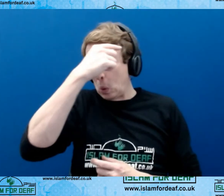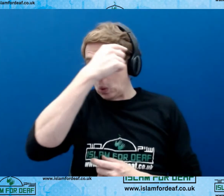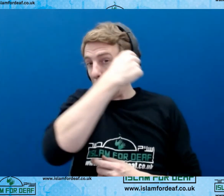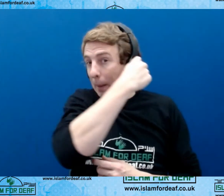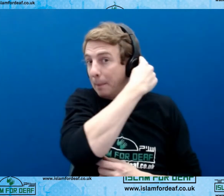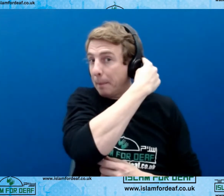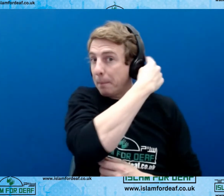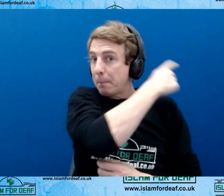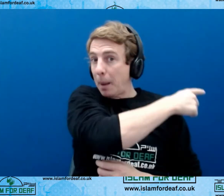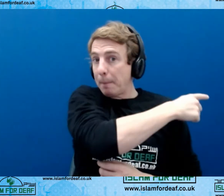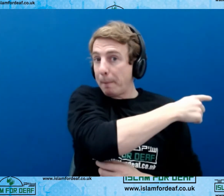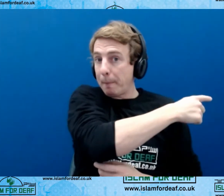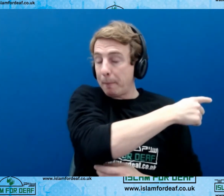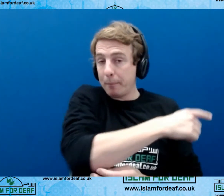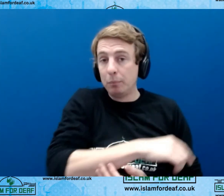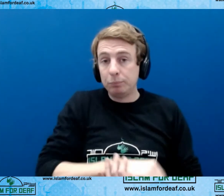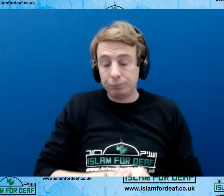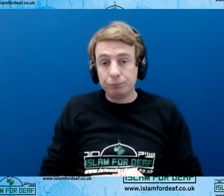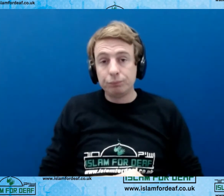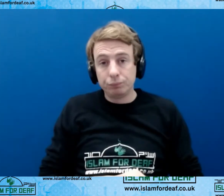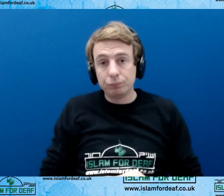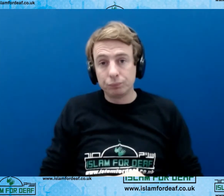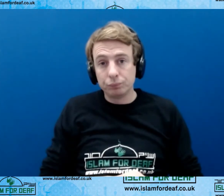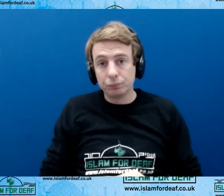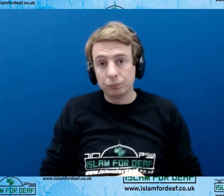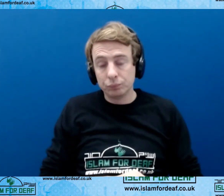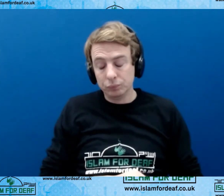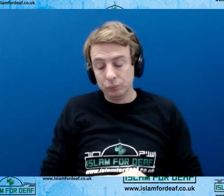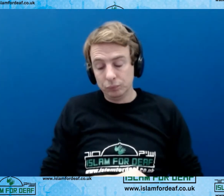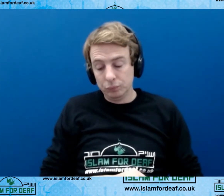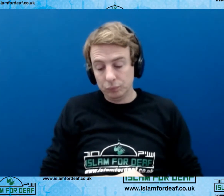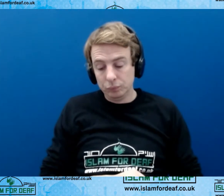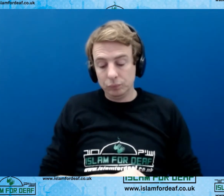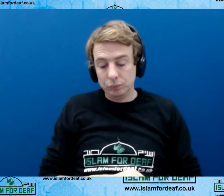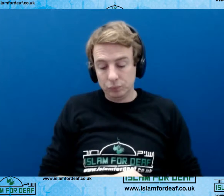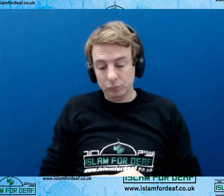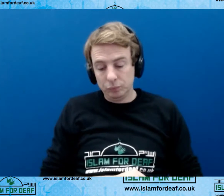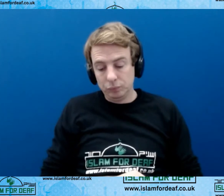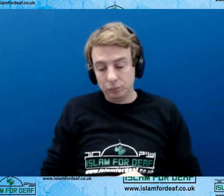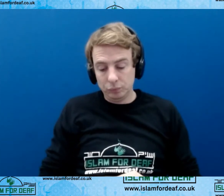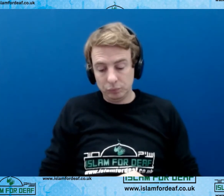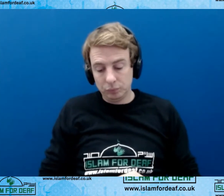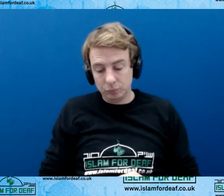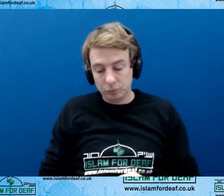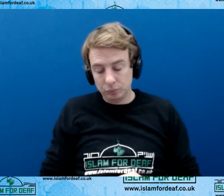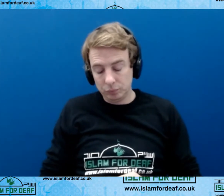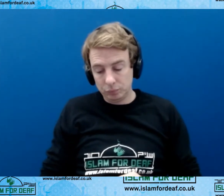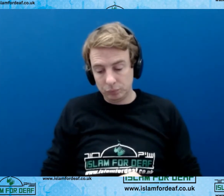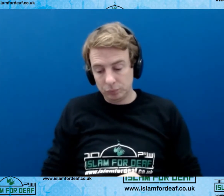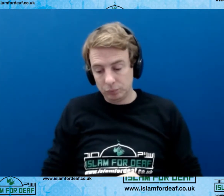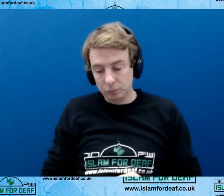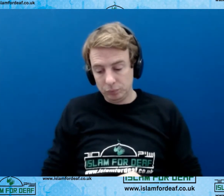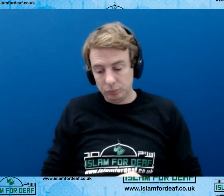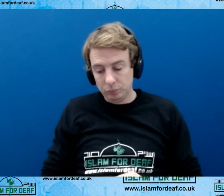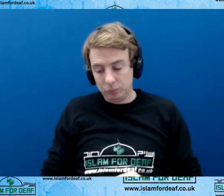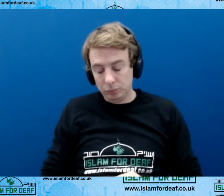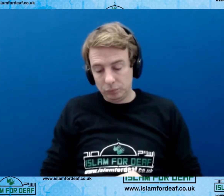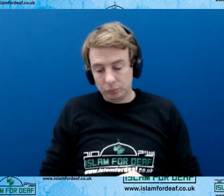فقتلت كل الجيش إلا رجلا واحدا حتى رجع إلى اليمن وأخبرهم بما